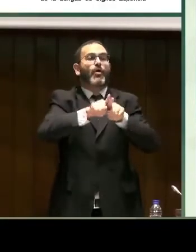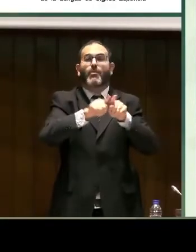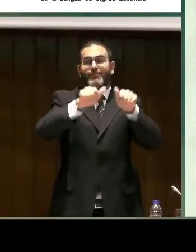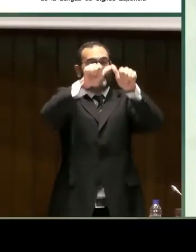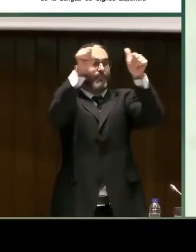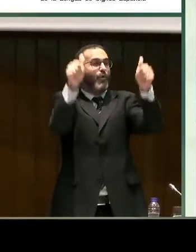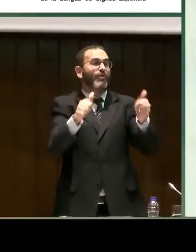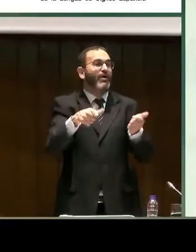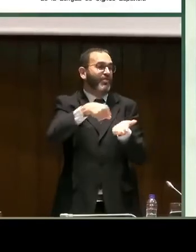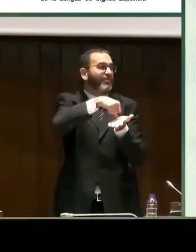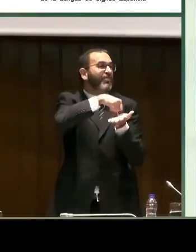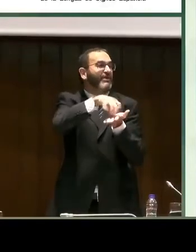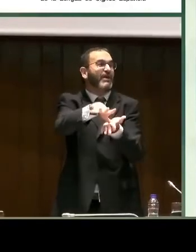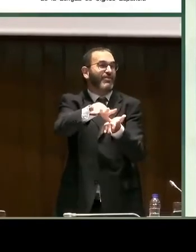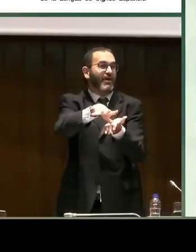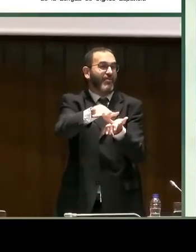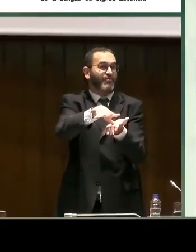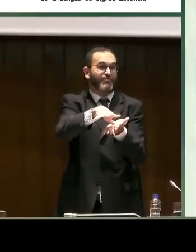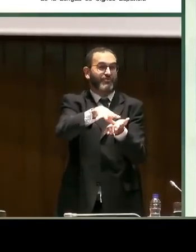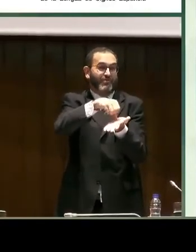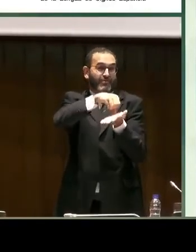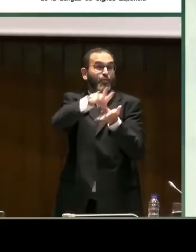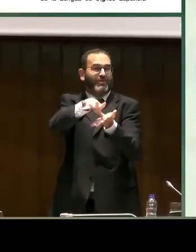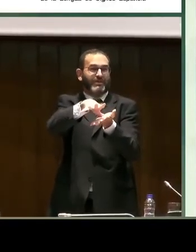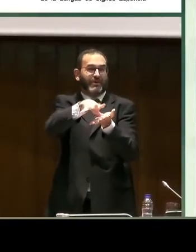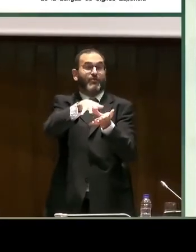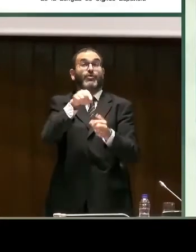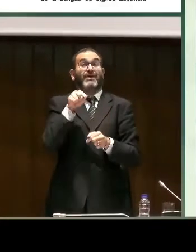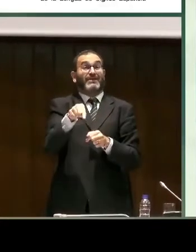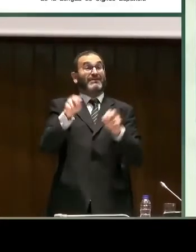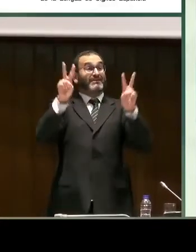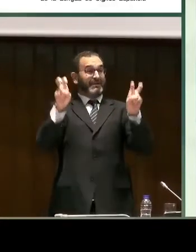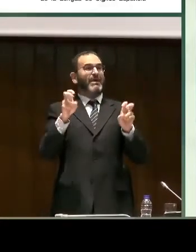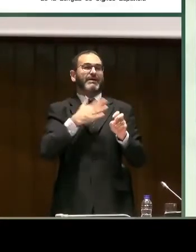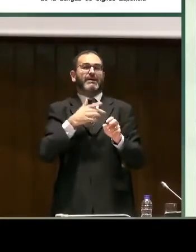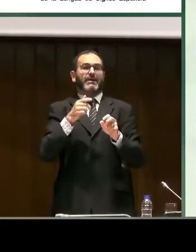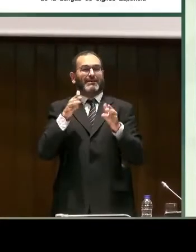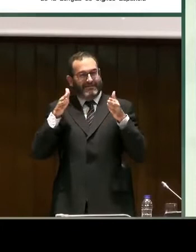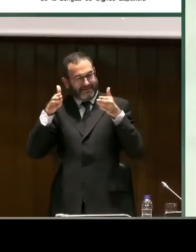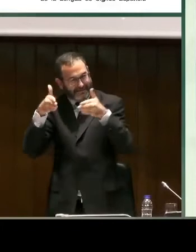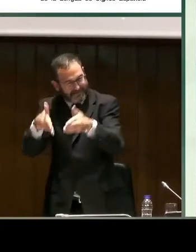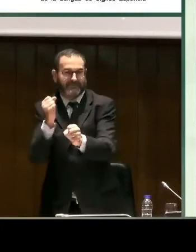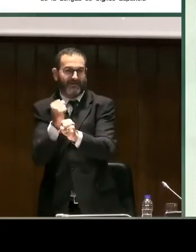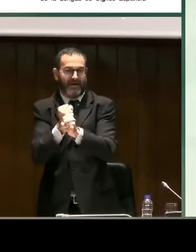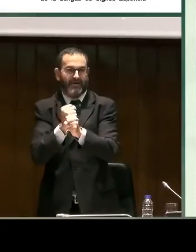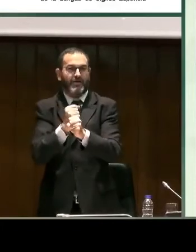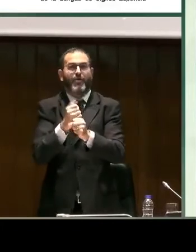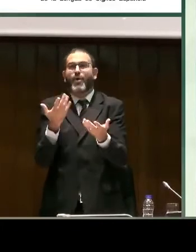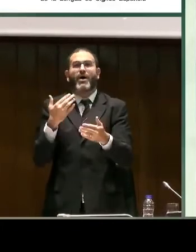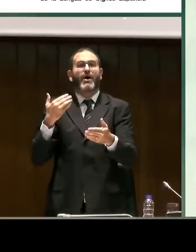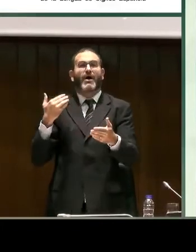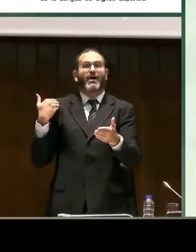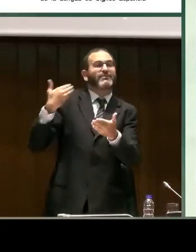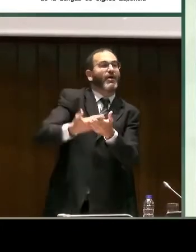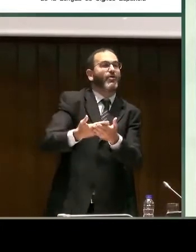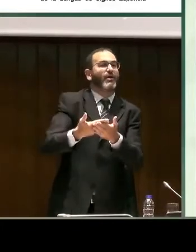y debido al funcionamiento del sistema político español, sabéis que las competencias están transferidas, específicamente en